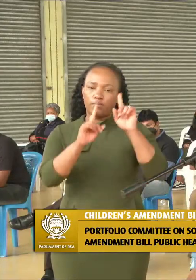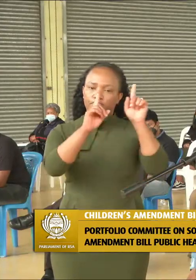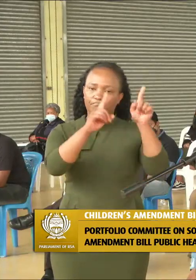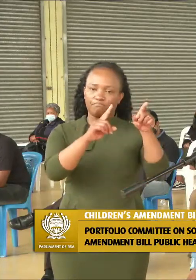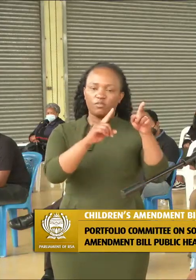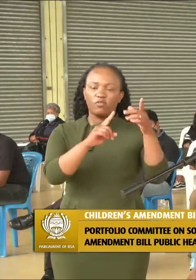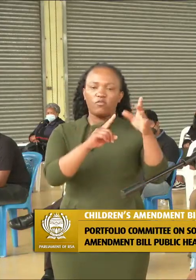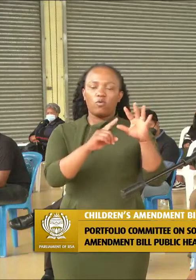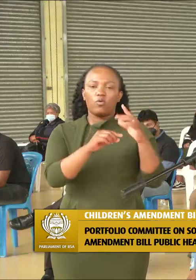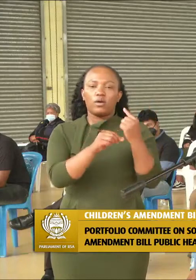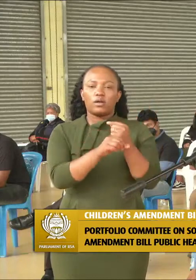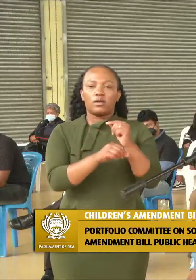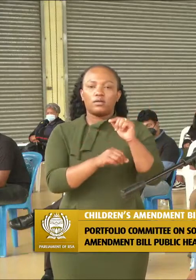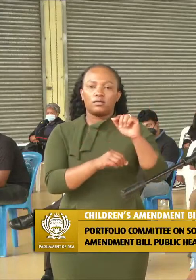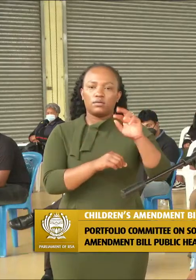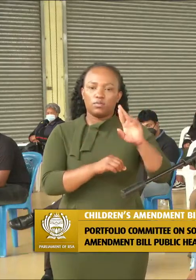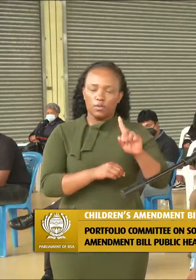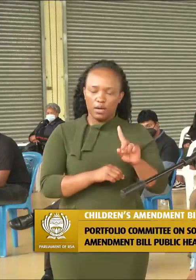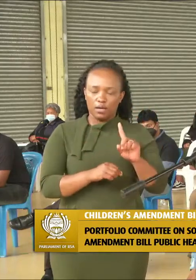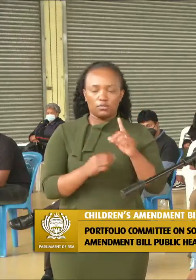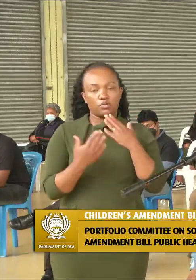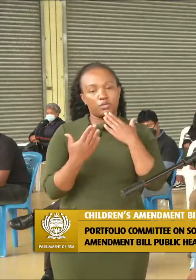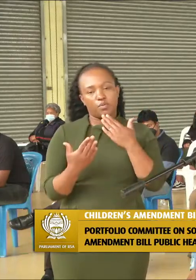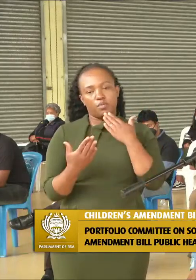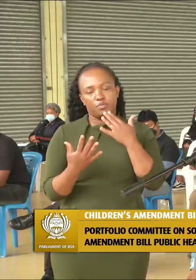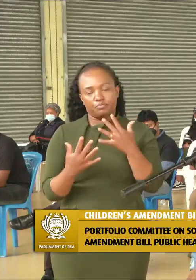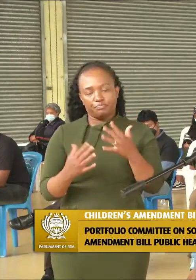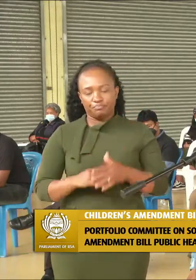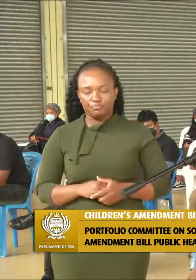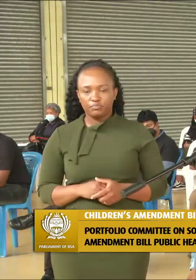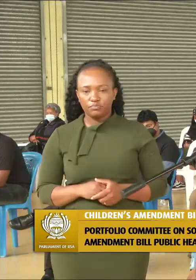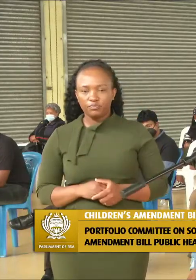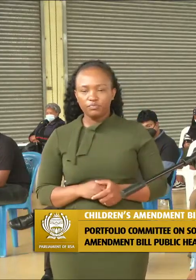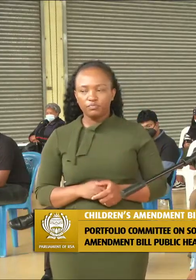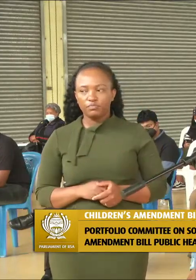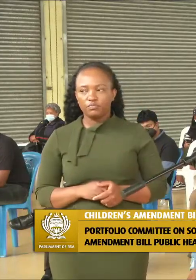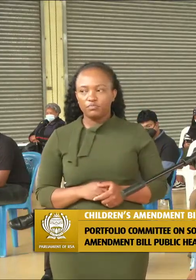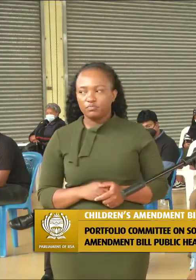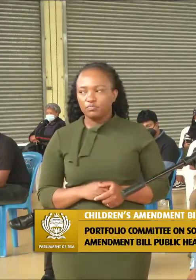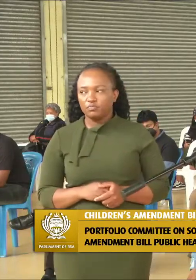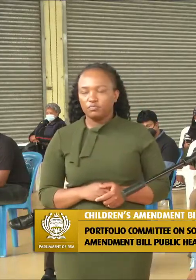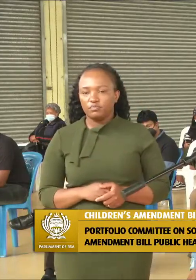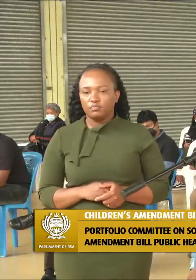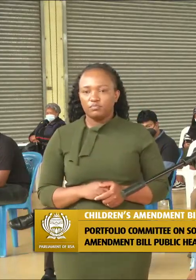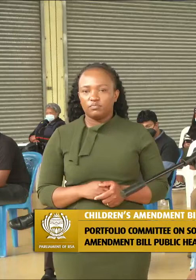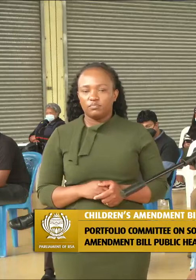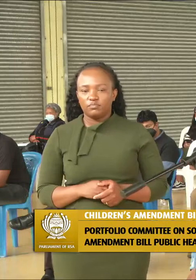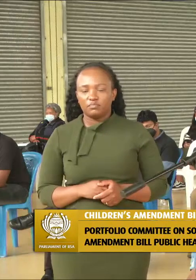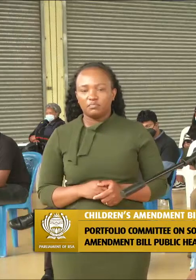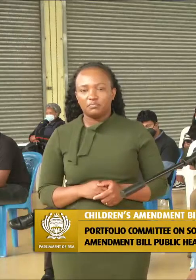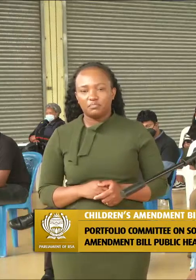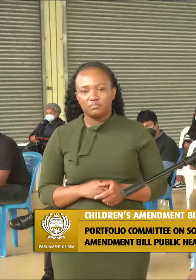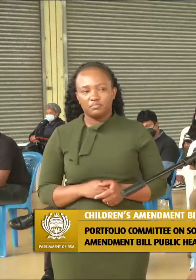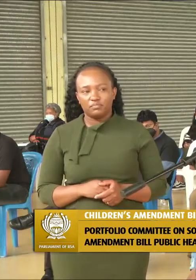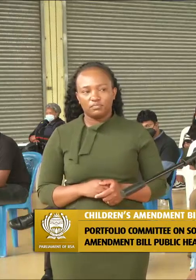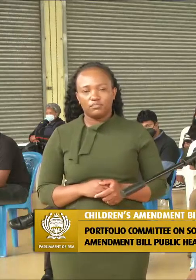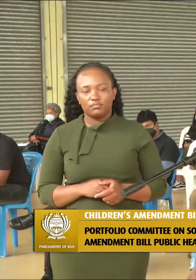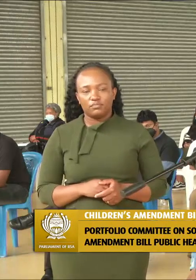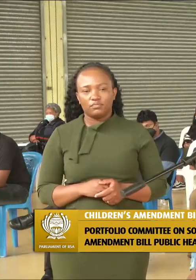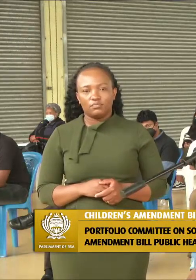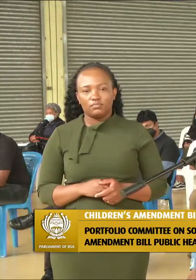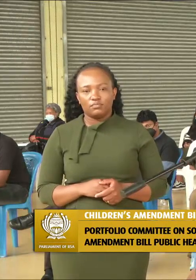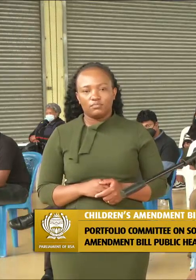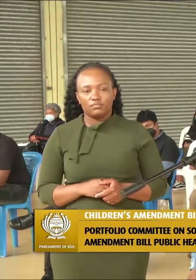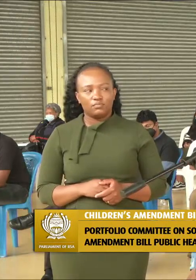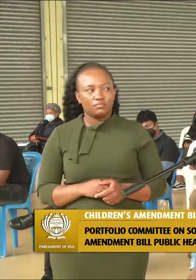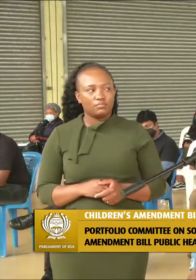Siyabonga kakhulu kakhulu kakhulu. Imenywa zami kulo mcimbi lowo kube kuyingane zalapha kwa grade